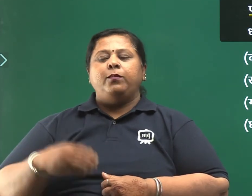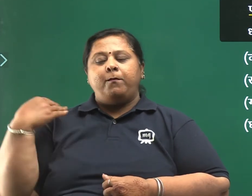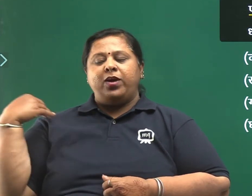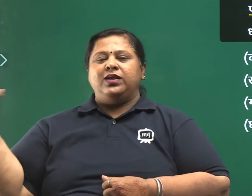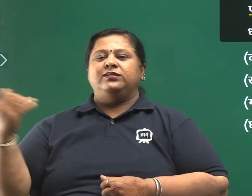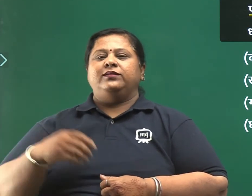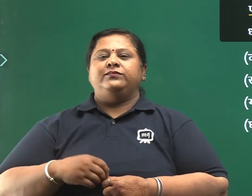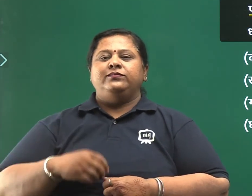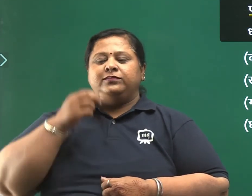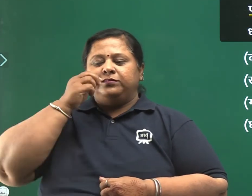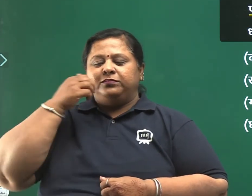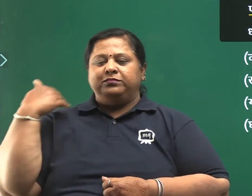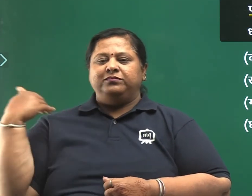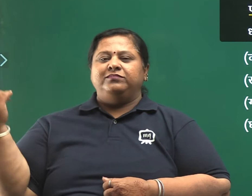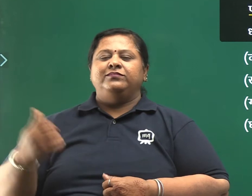से।